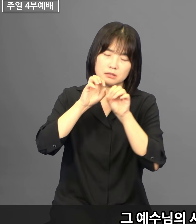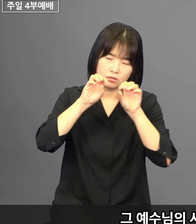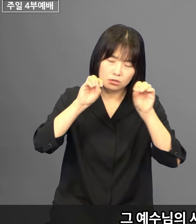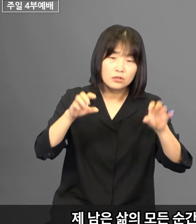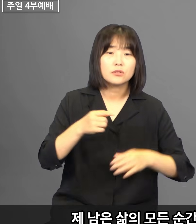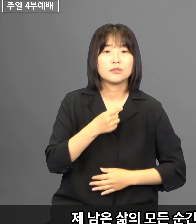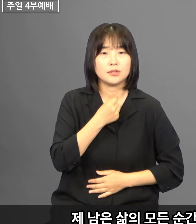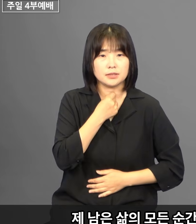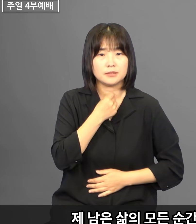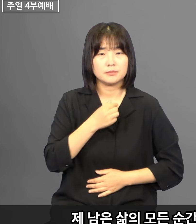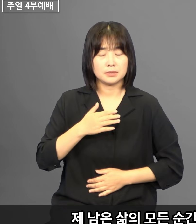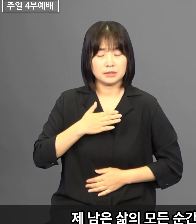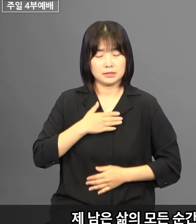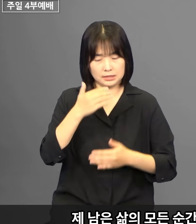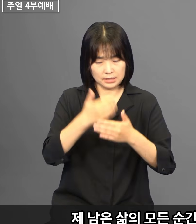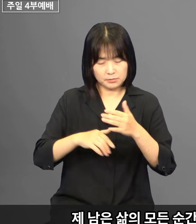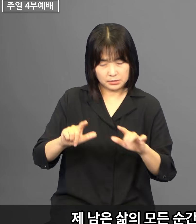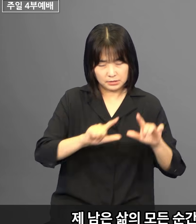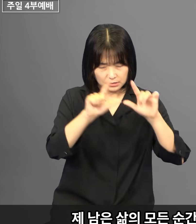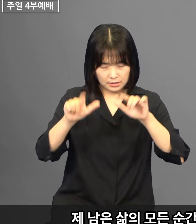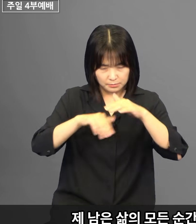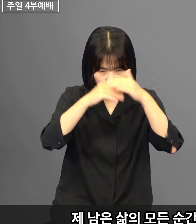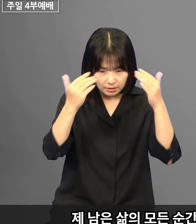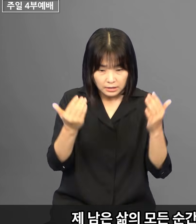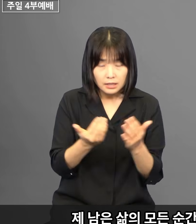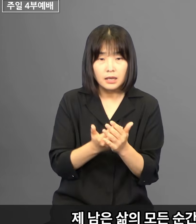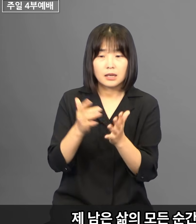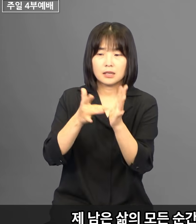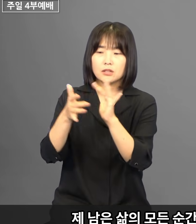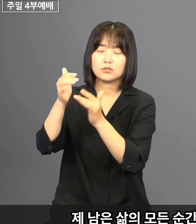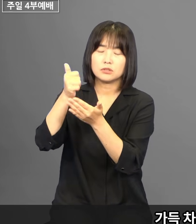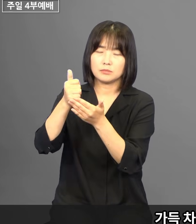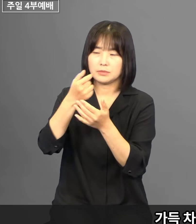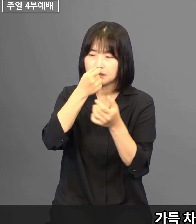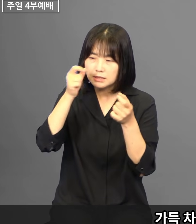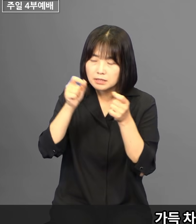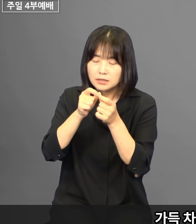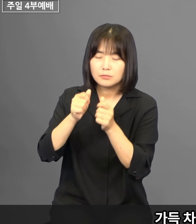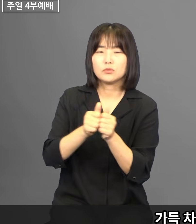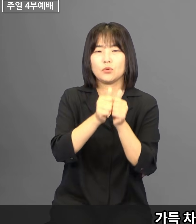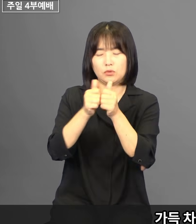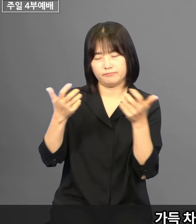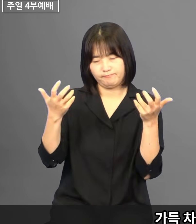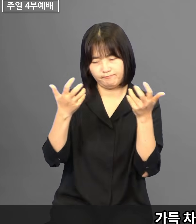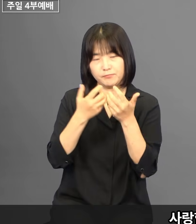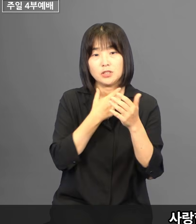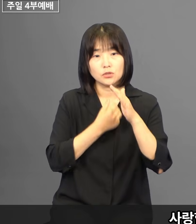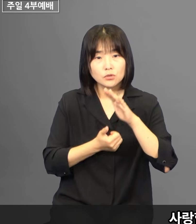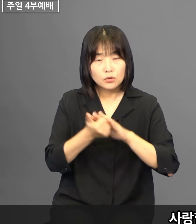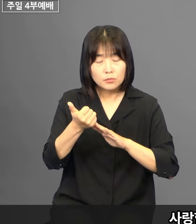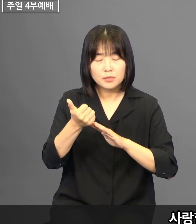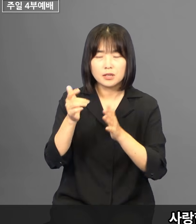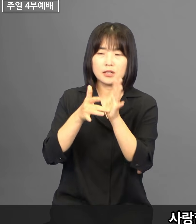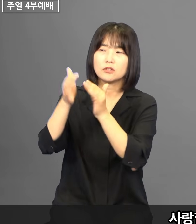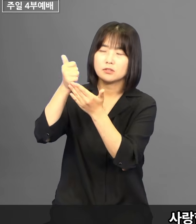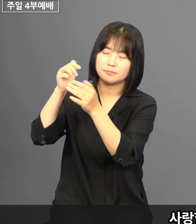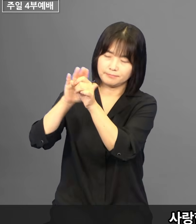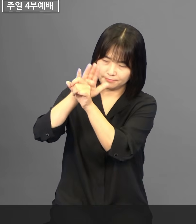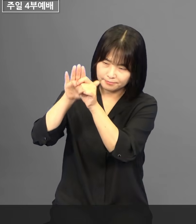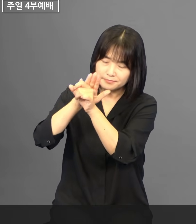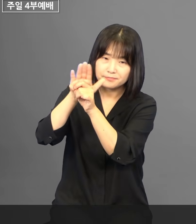싶습니다. 제 남은 삶의 모든 순간이 예수님과의 친밀한 동행으로 가득 차기를 소망합니다. 사랑합니다,